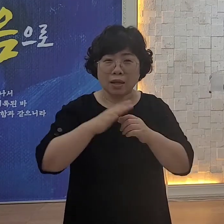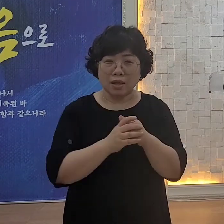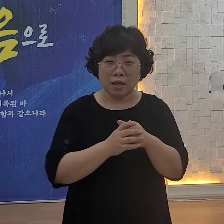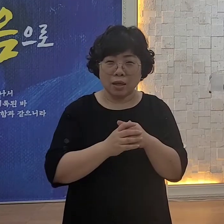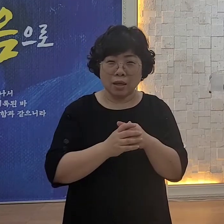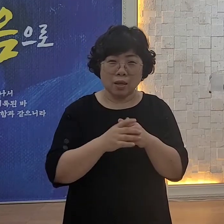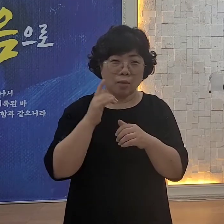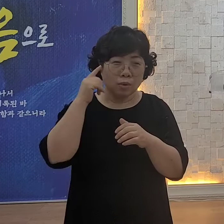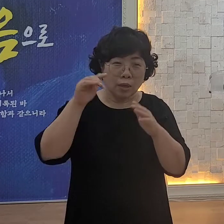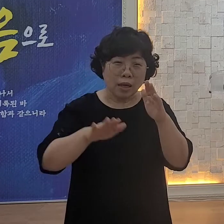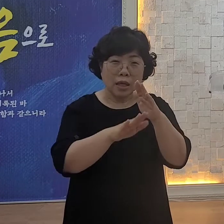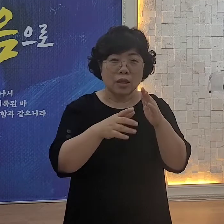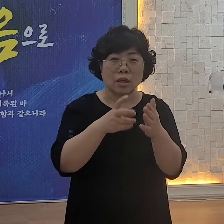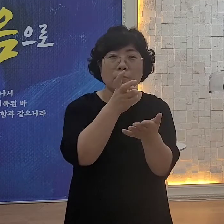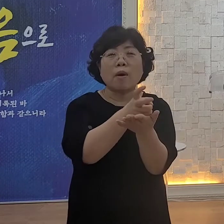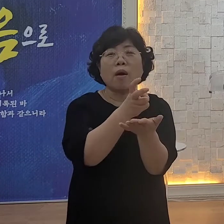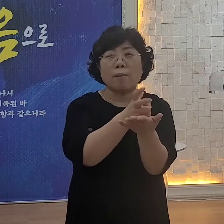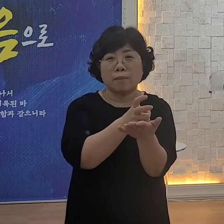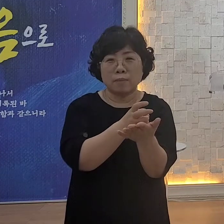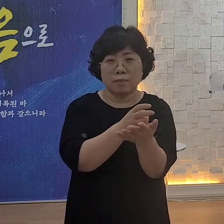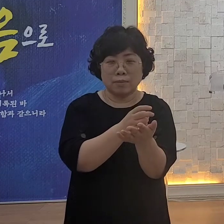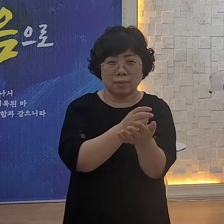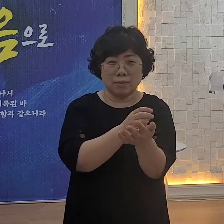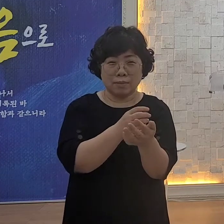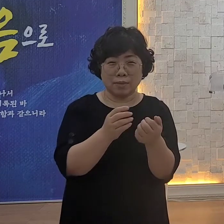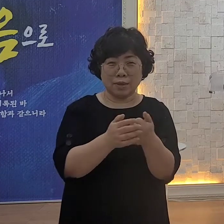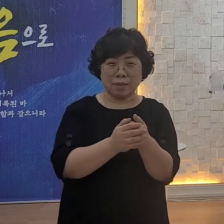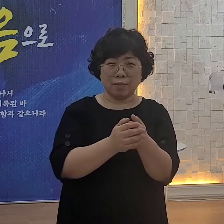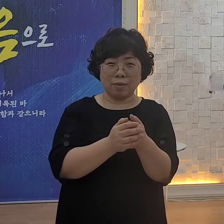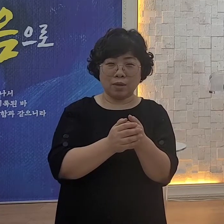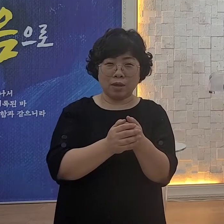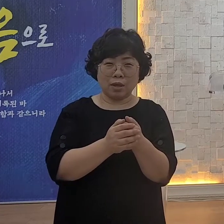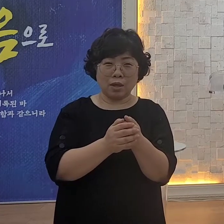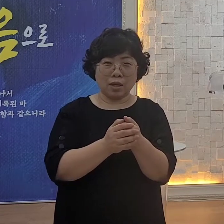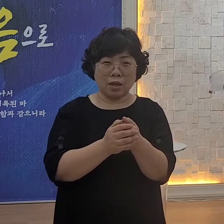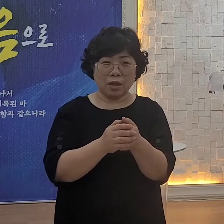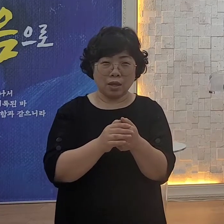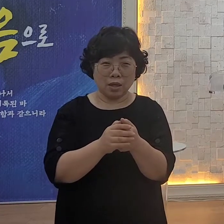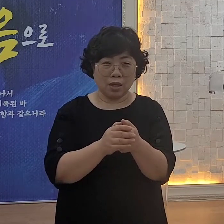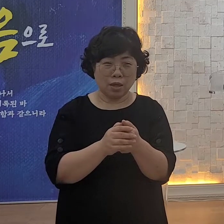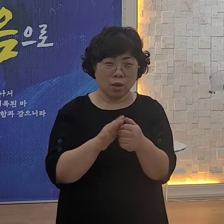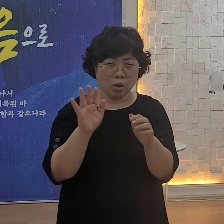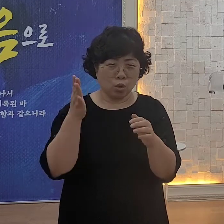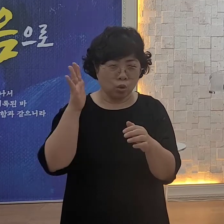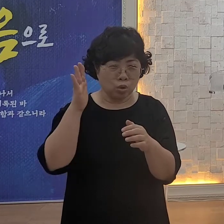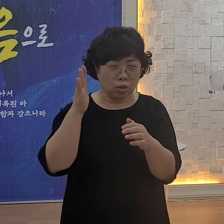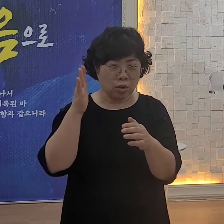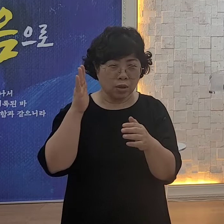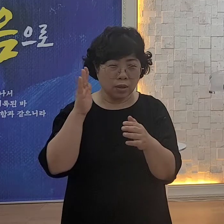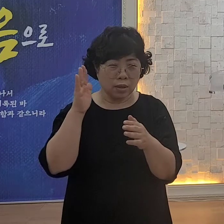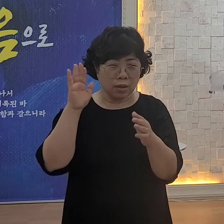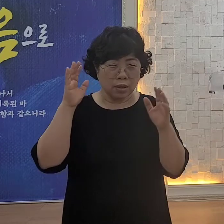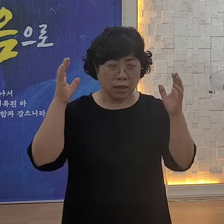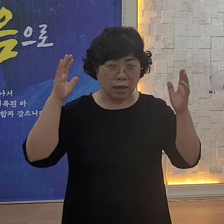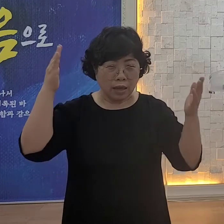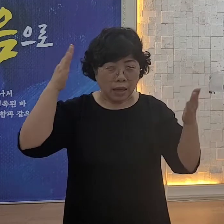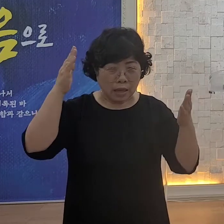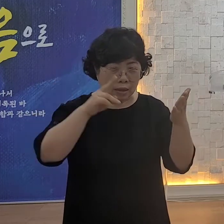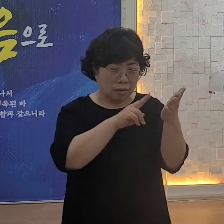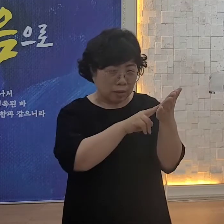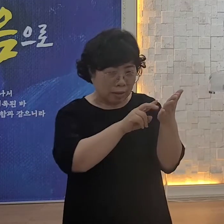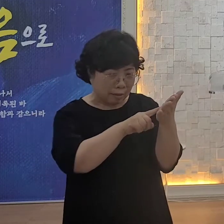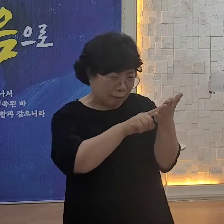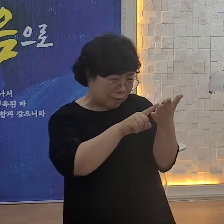규칙입니다. 그래서 요즘 아이들 핸드폰 때문에 얼마나 이 문제가 많이 발생합니다. 이걸 이제 놓지